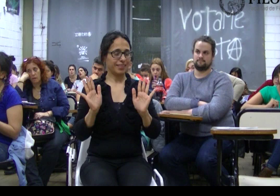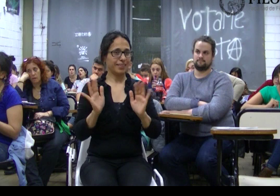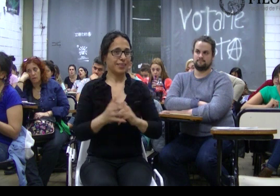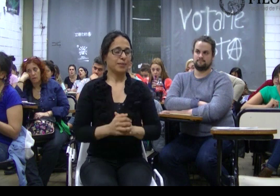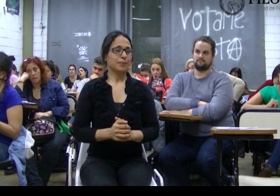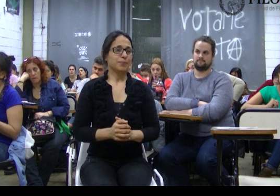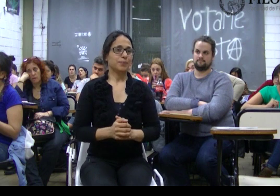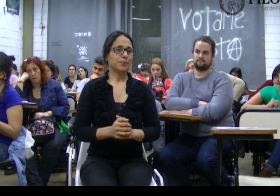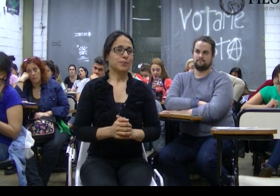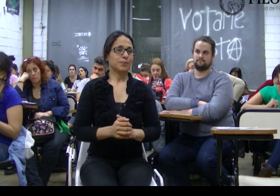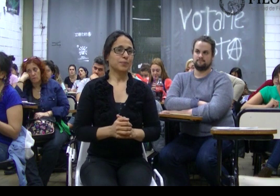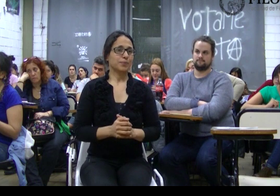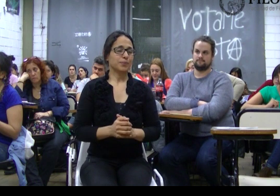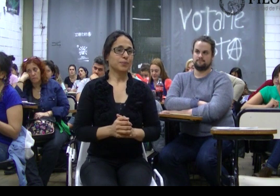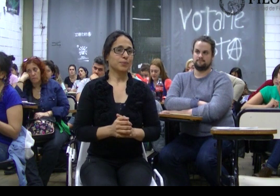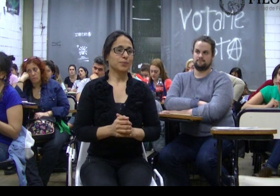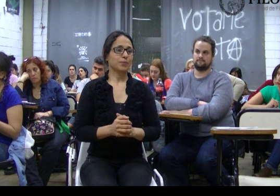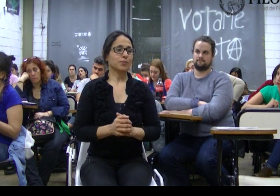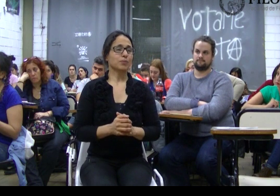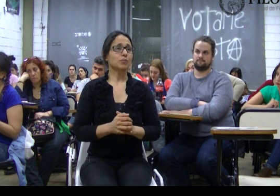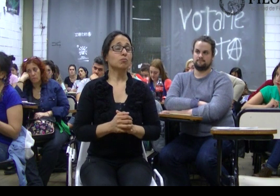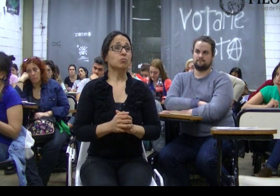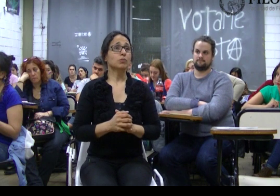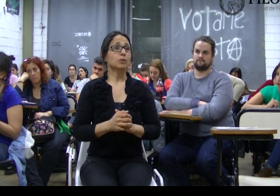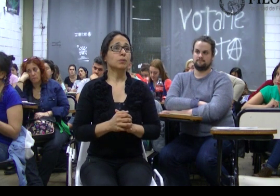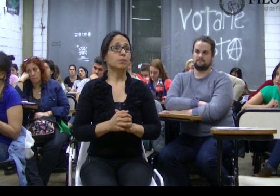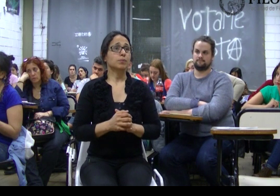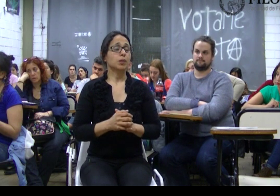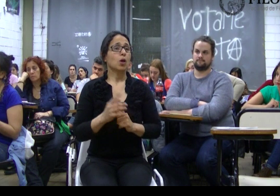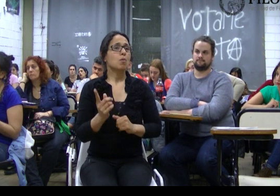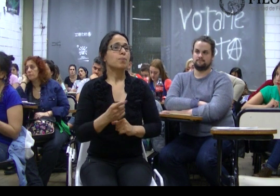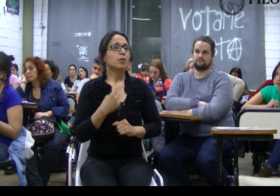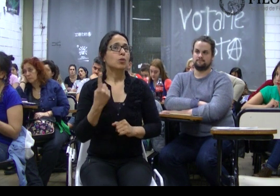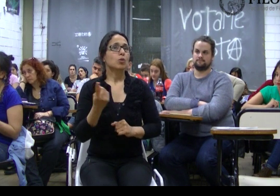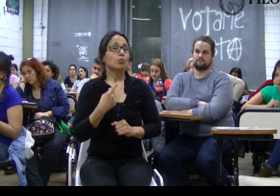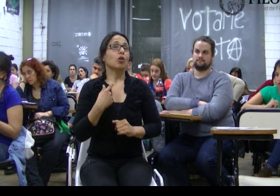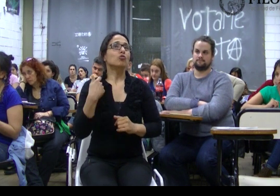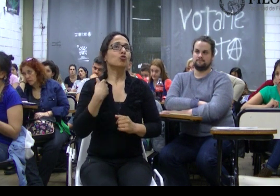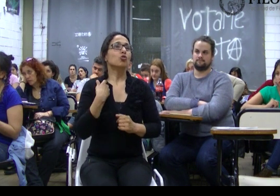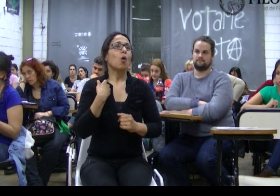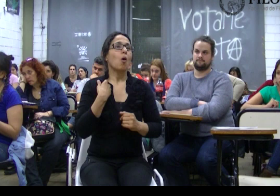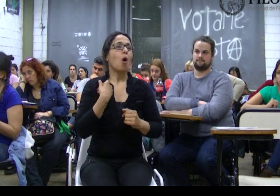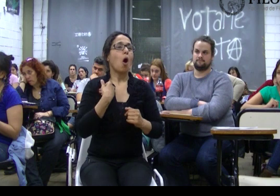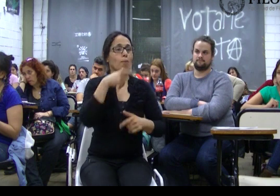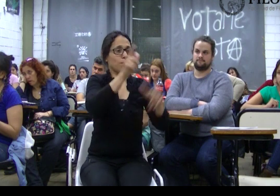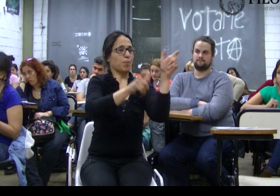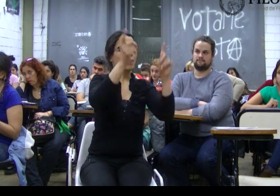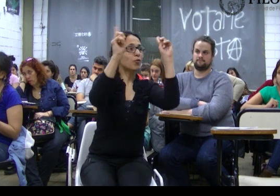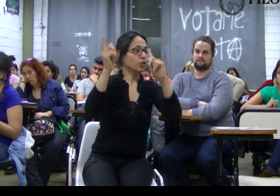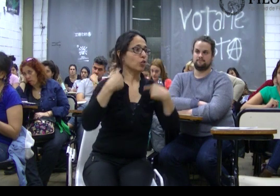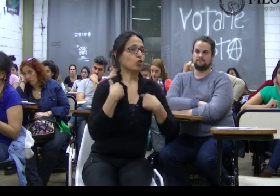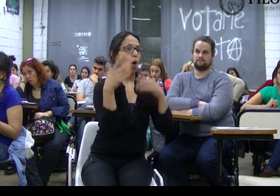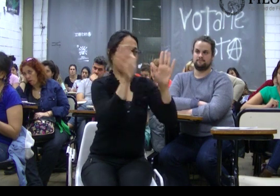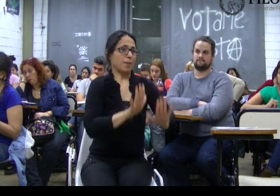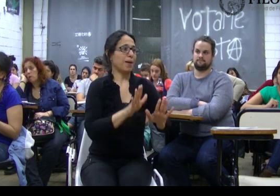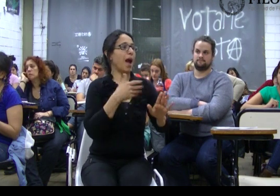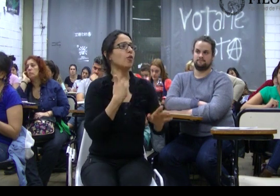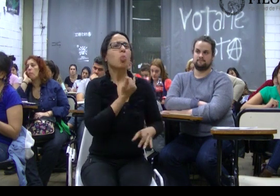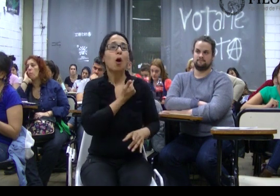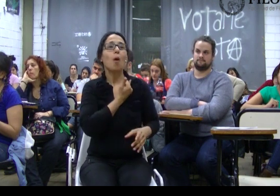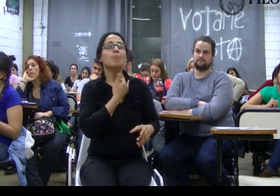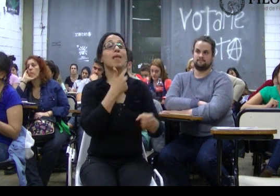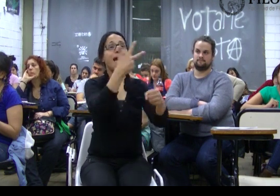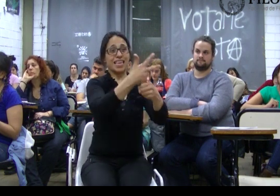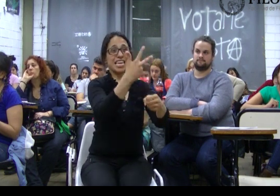Entonces, cuando pensamos en, yo hago formación docente en el ISPE, que es